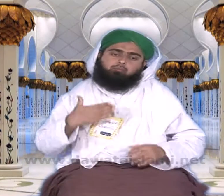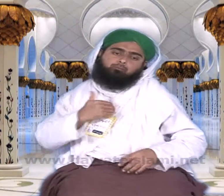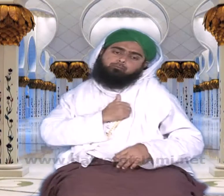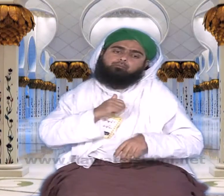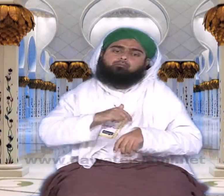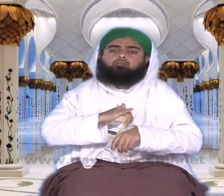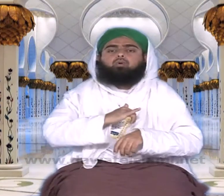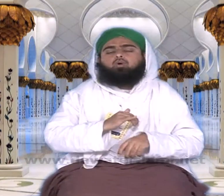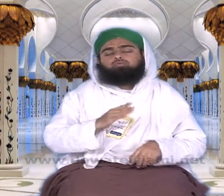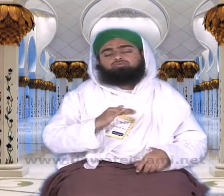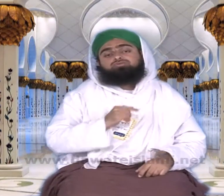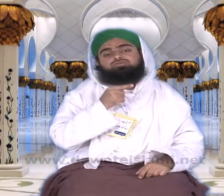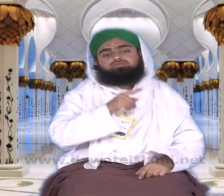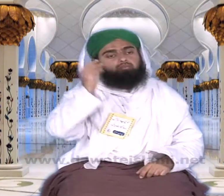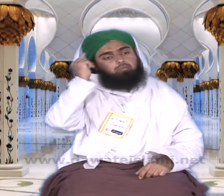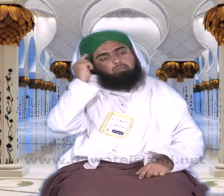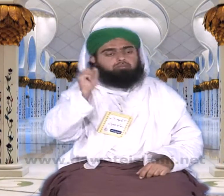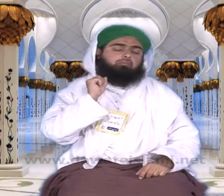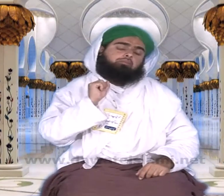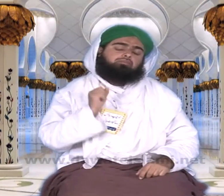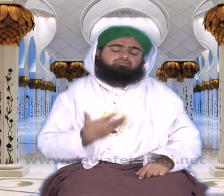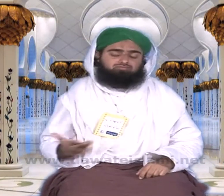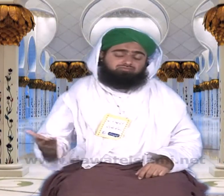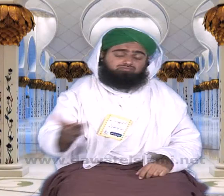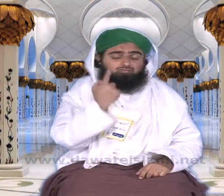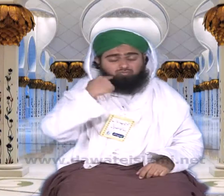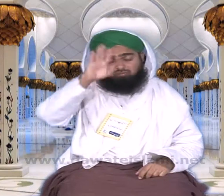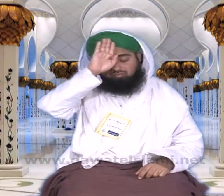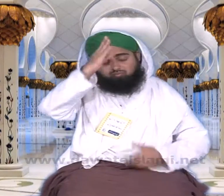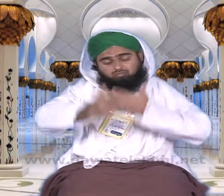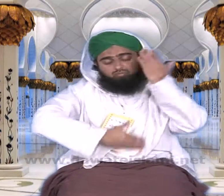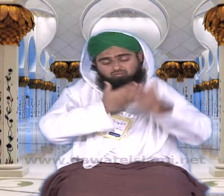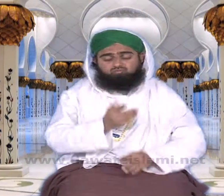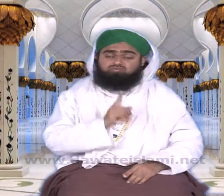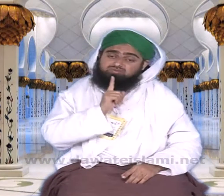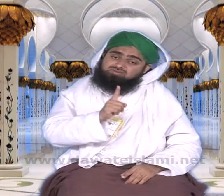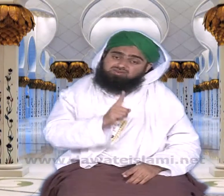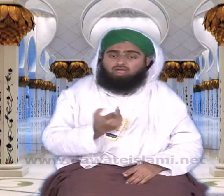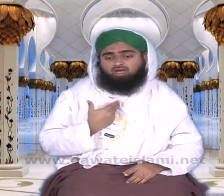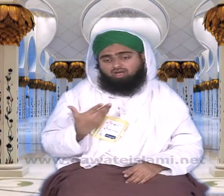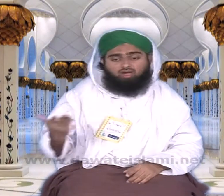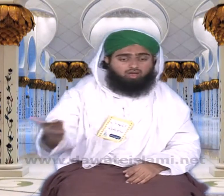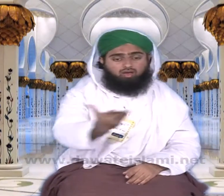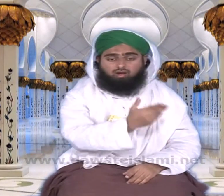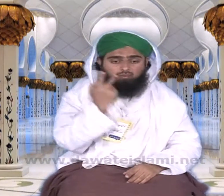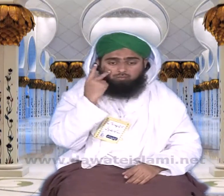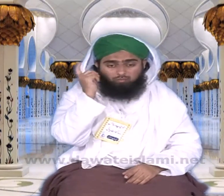فزر گئی ان کے لیے یہ قاسد ہیں کہ ان کے سفید بال ہو گئے ان کے جسم میں اب وہ جوانی والی پھرتی نہیں